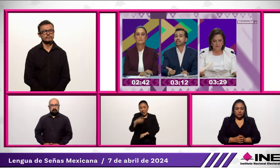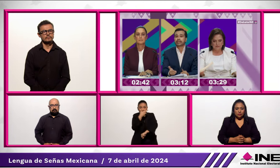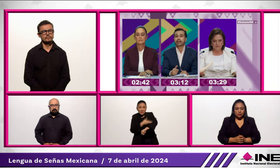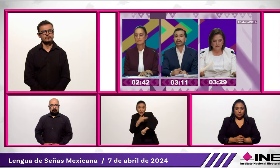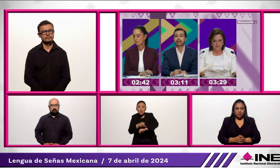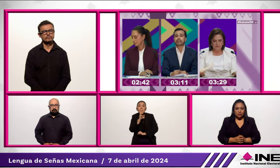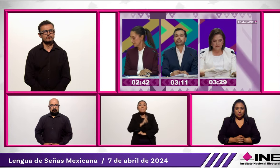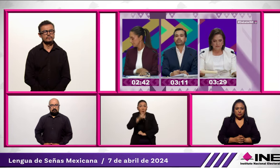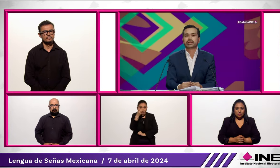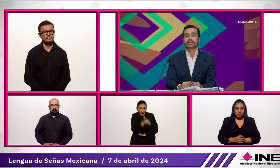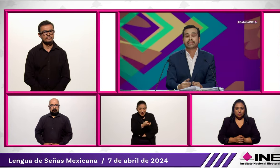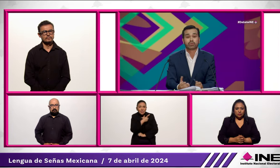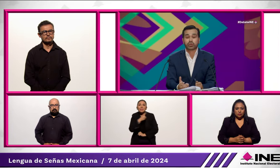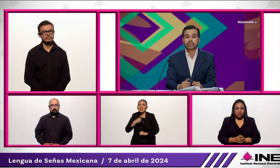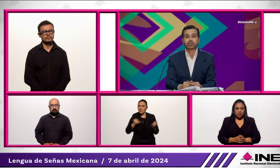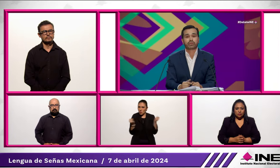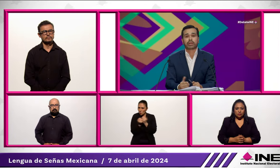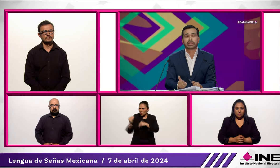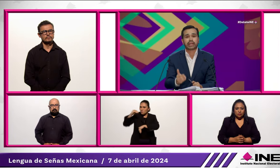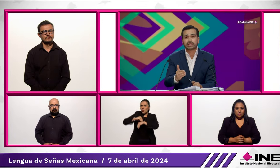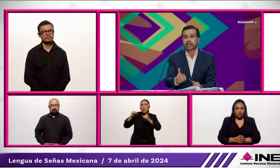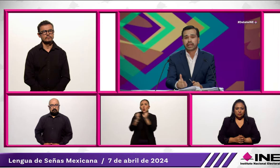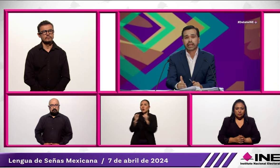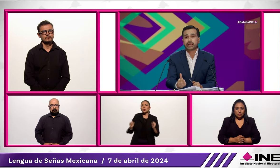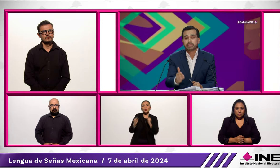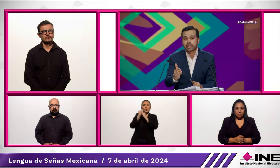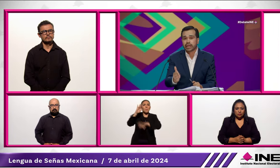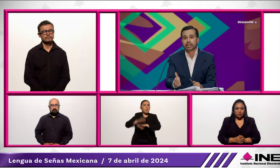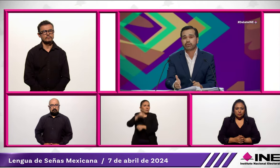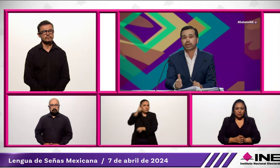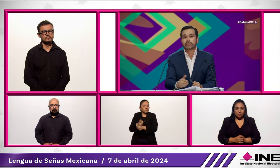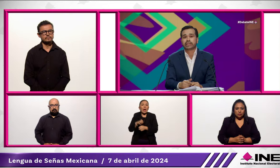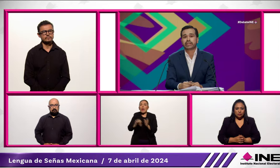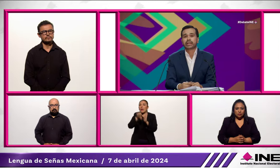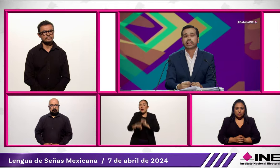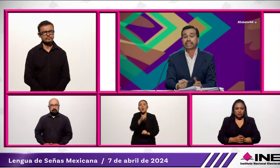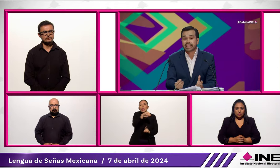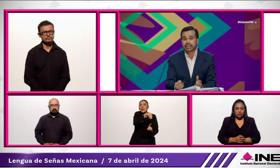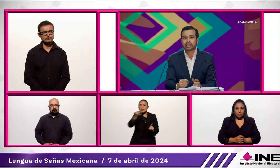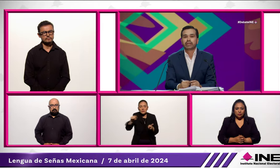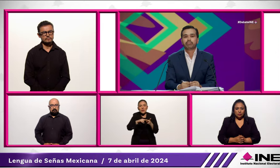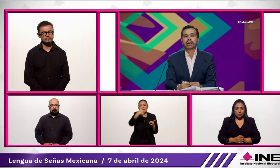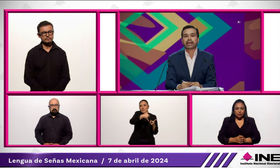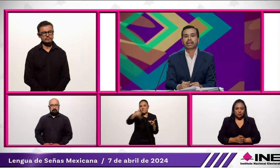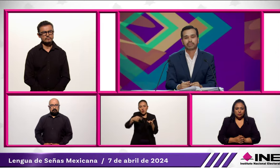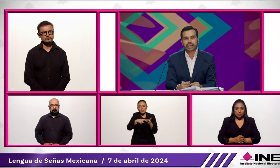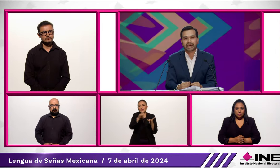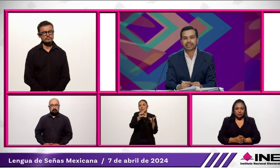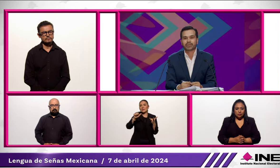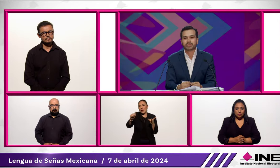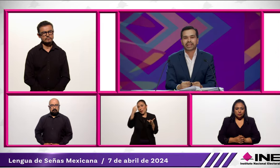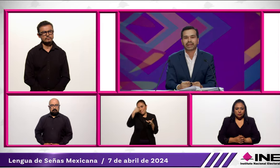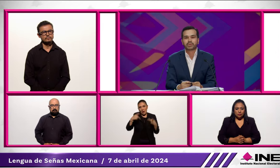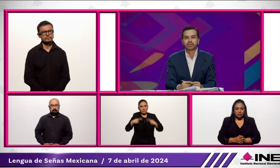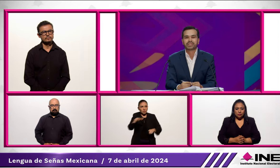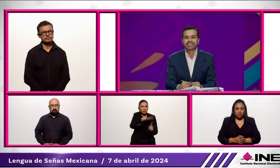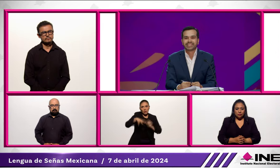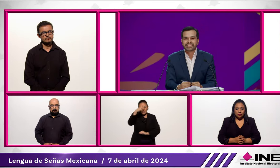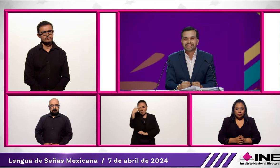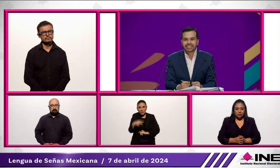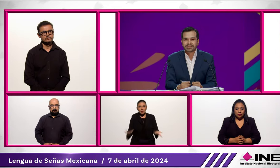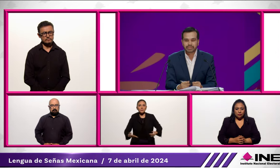debemos de extender a instituciones que son fundamentales, el IMSS, el Infonavit, el SAT, para las mexicanas y los